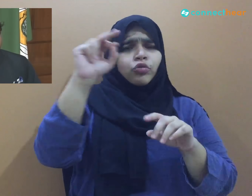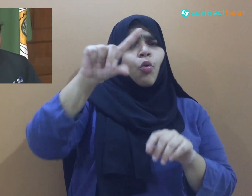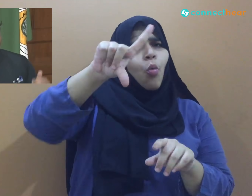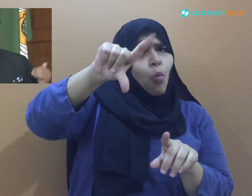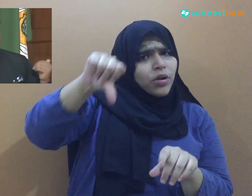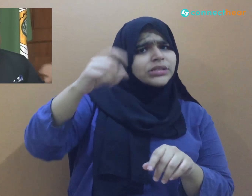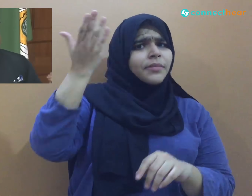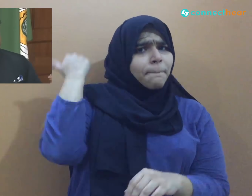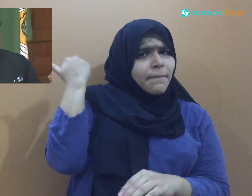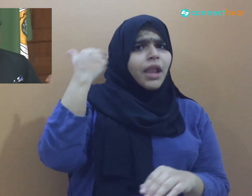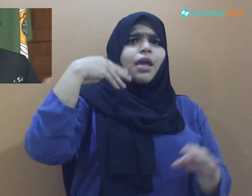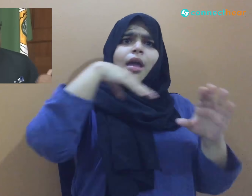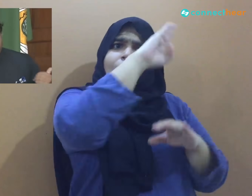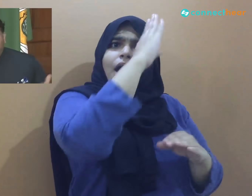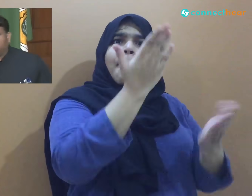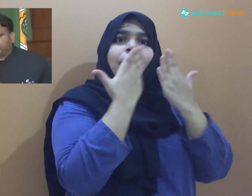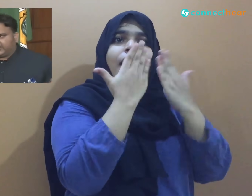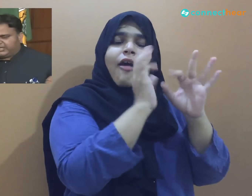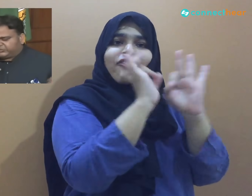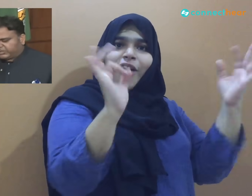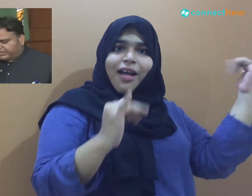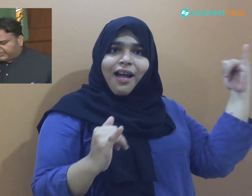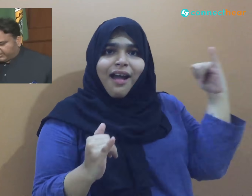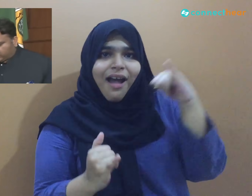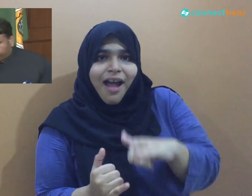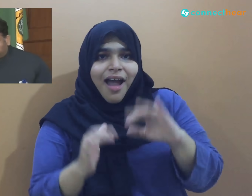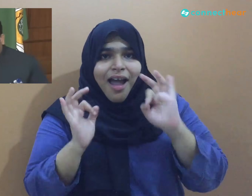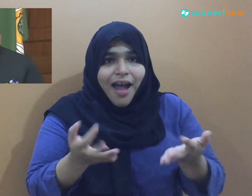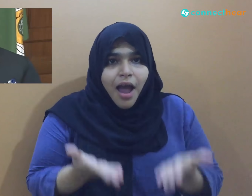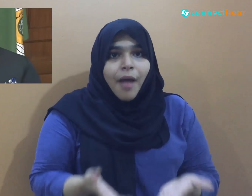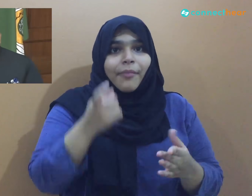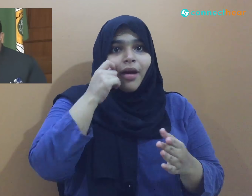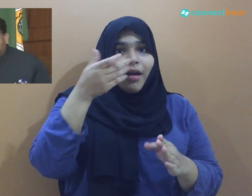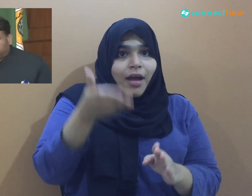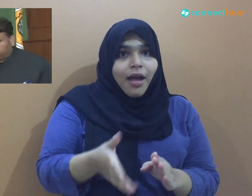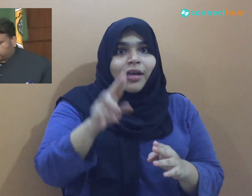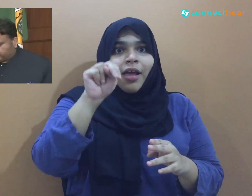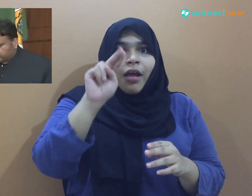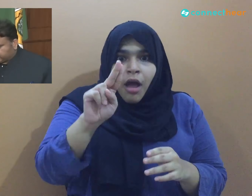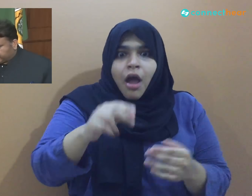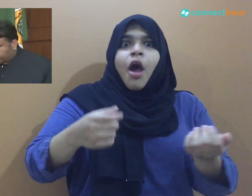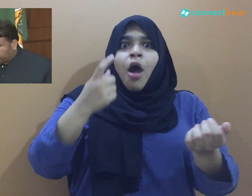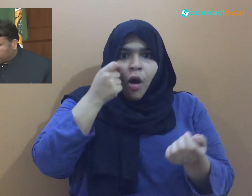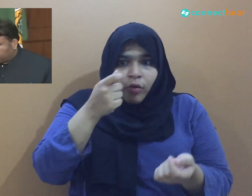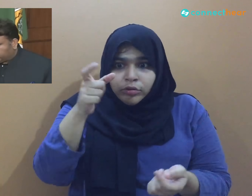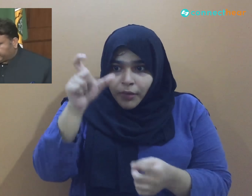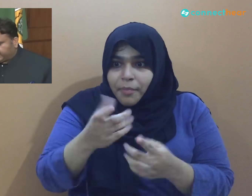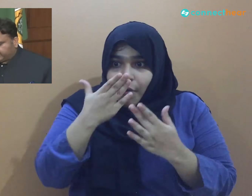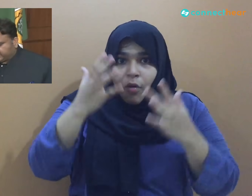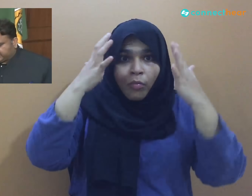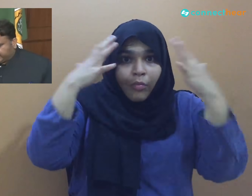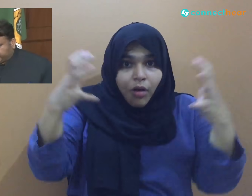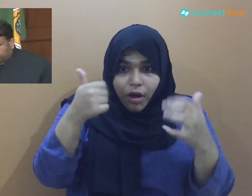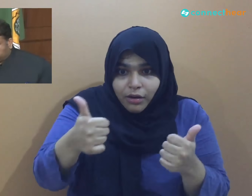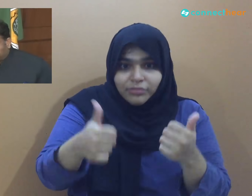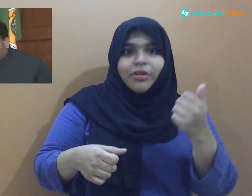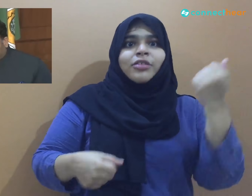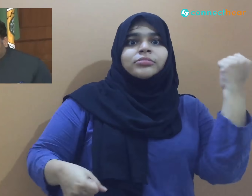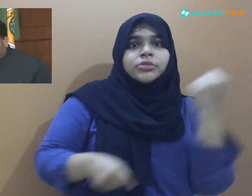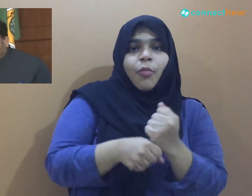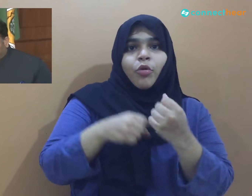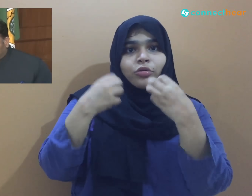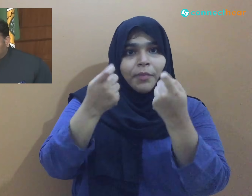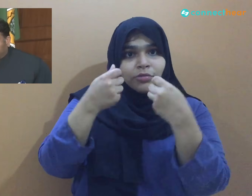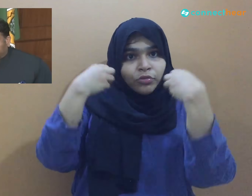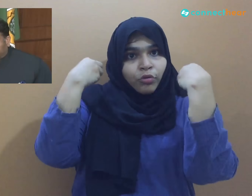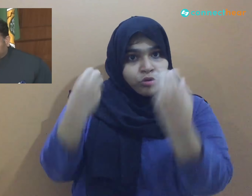میں, اور ان کے ساتھ ڈاکٹر انیلا ہیں جو کہ ہماری ہارورڈ کی گریجویٹ ہیں. نسٹ نے ان کو اسپانسر کیا اور یہ ٹیسٹنگ کٹس جو ہیں وہ ہم نے